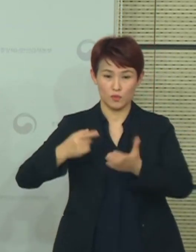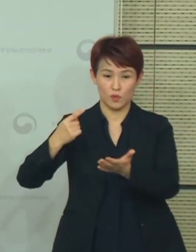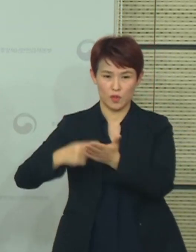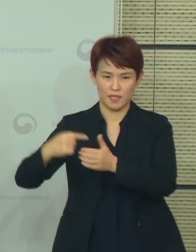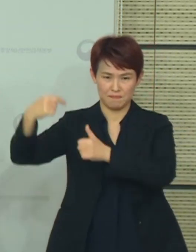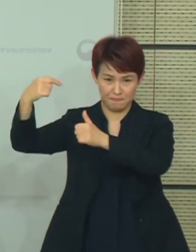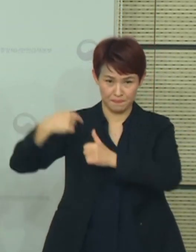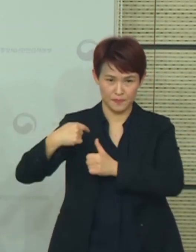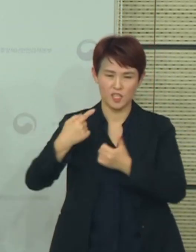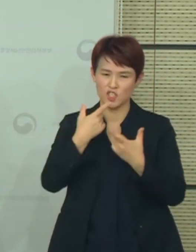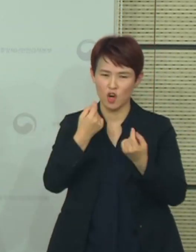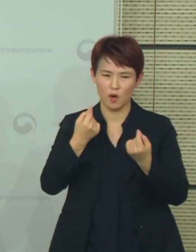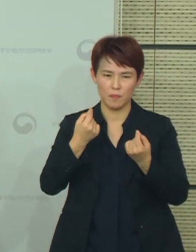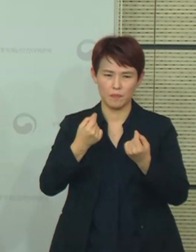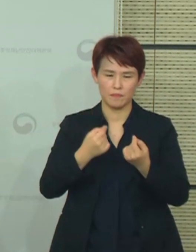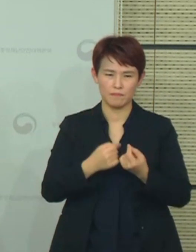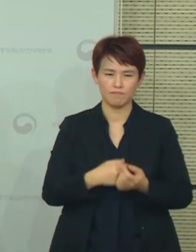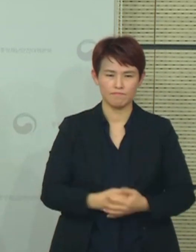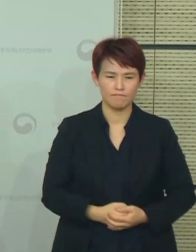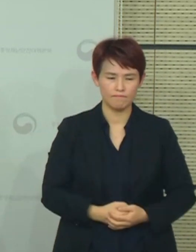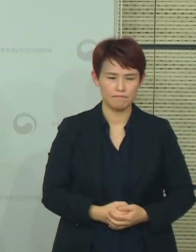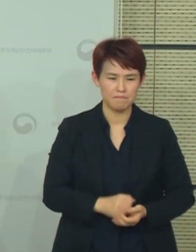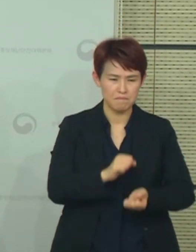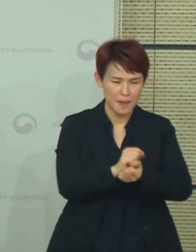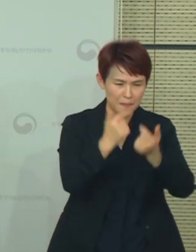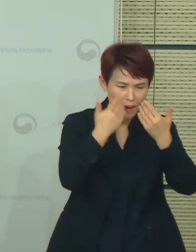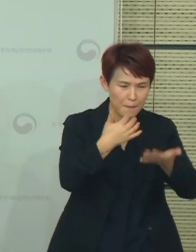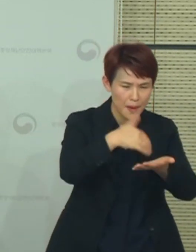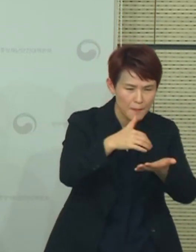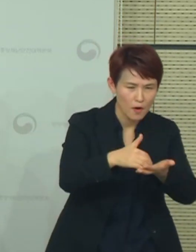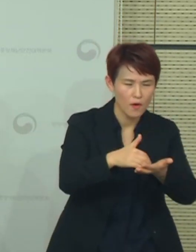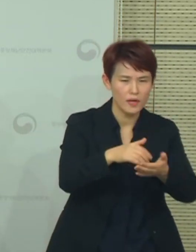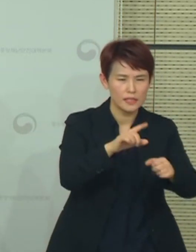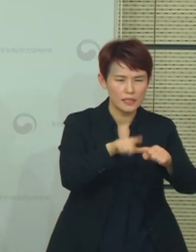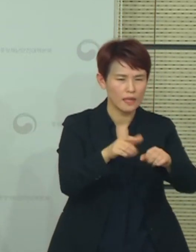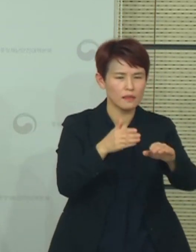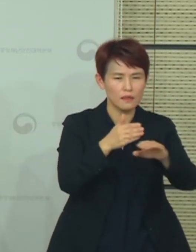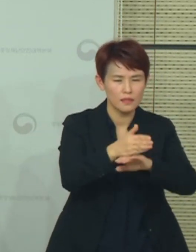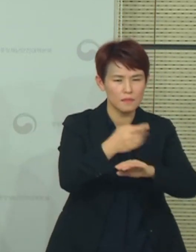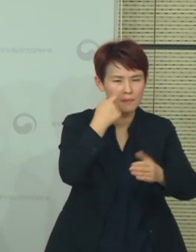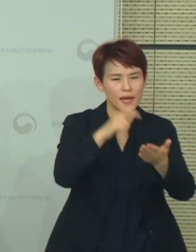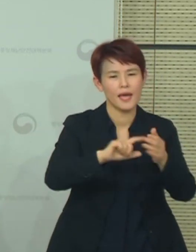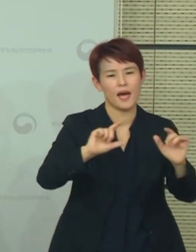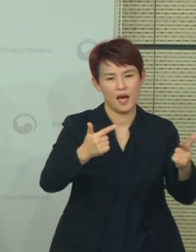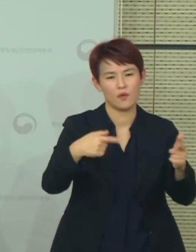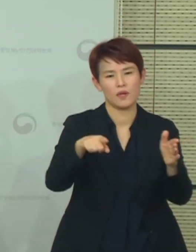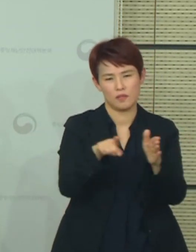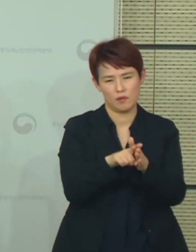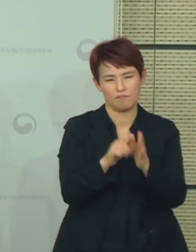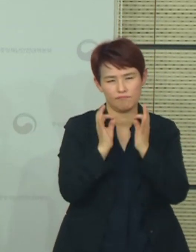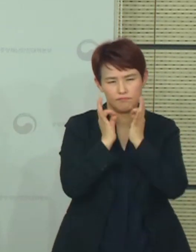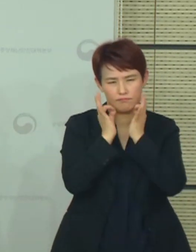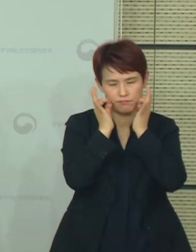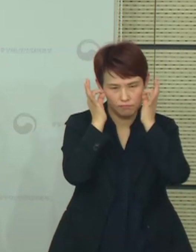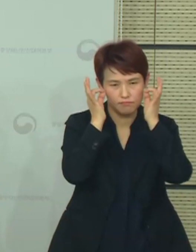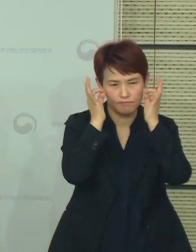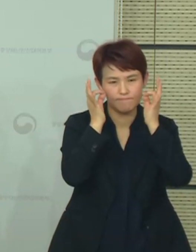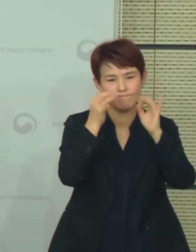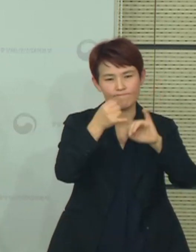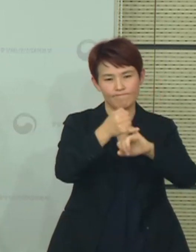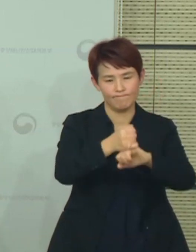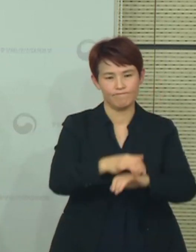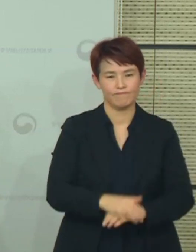이러한 시간의 격차를 최소화하는 방향으로 조속히 시행될 수 있도록 최선을 다하겠다라는 말씀을